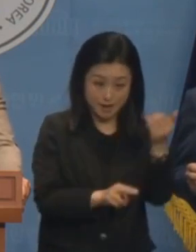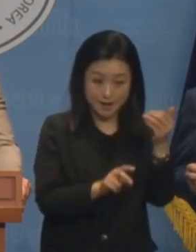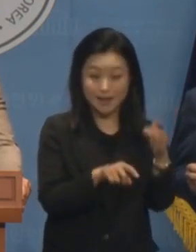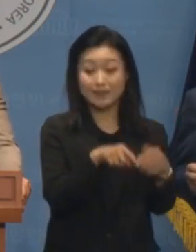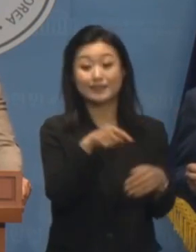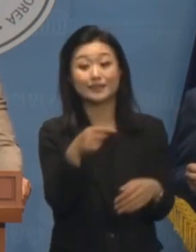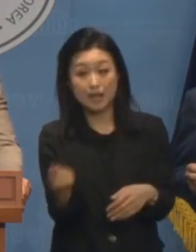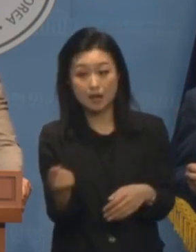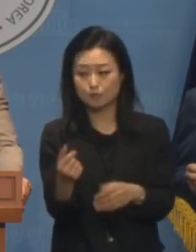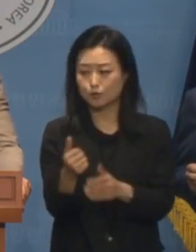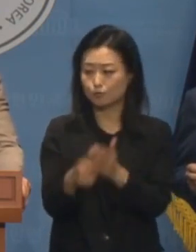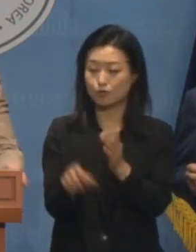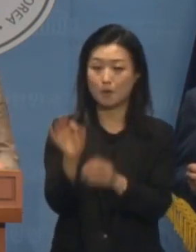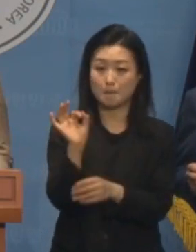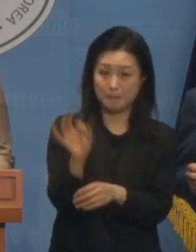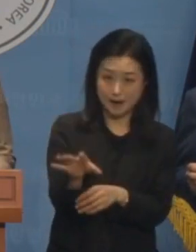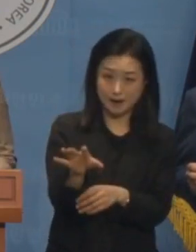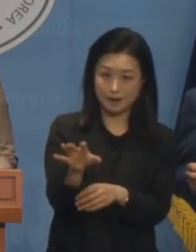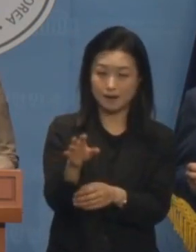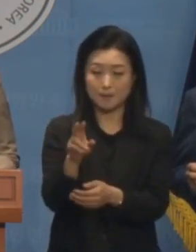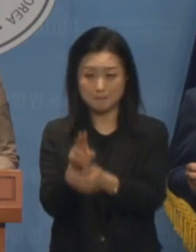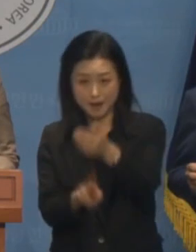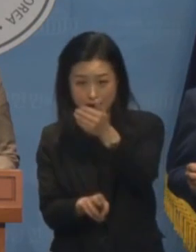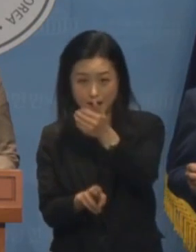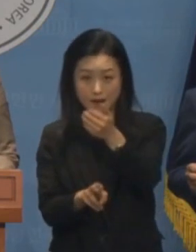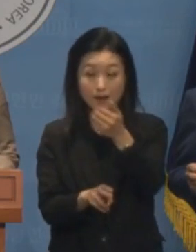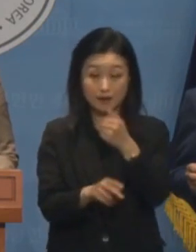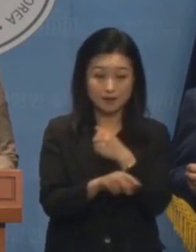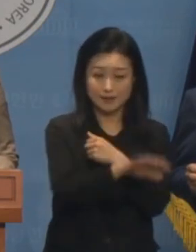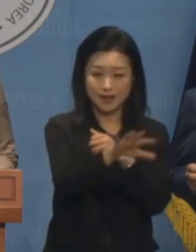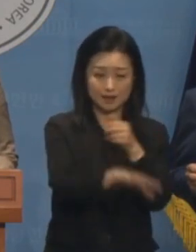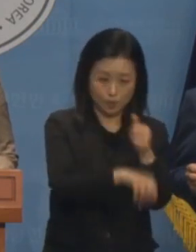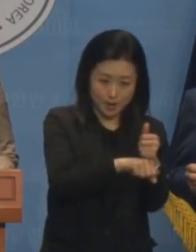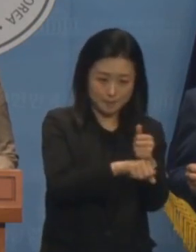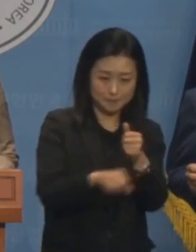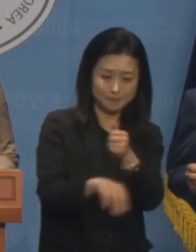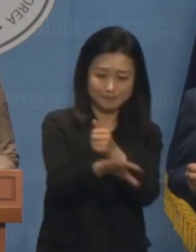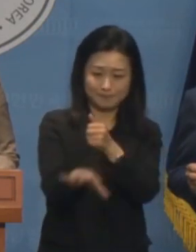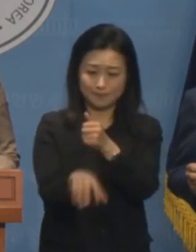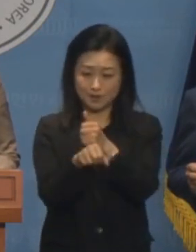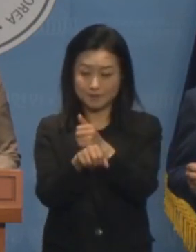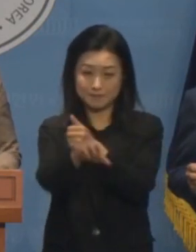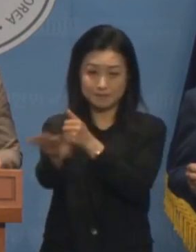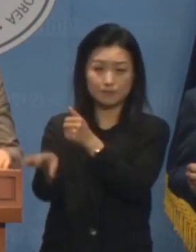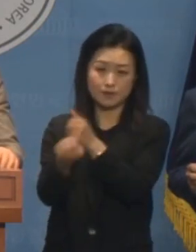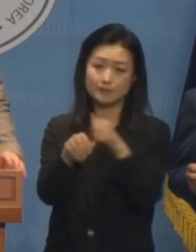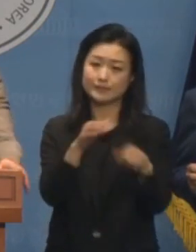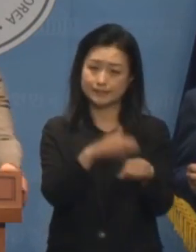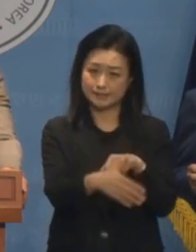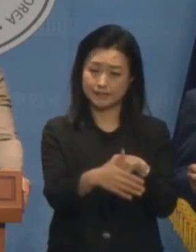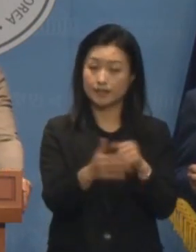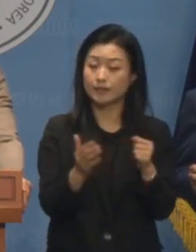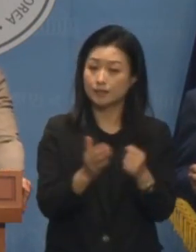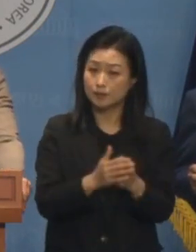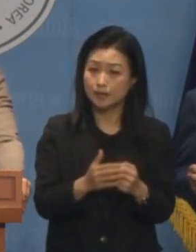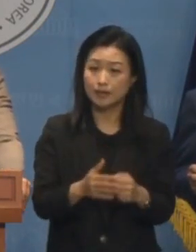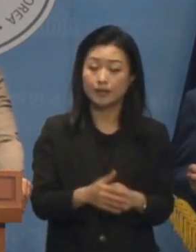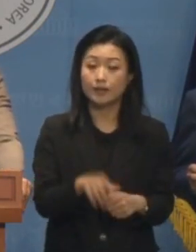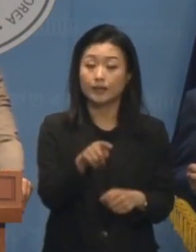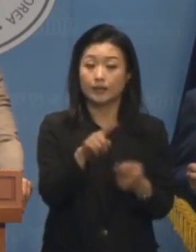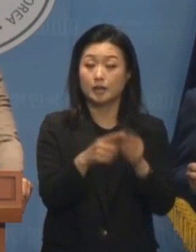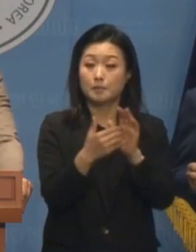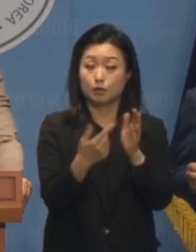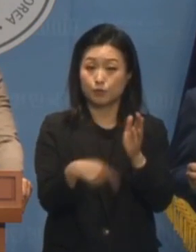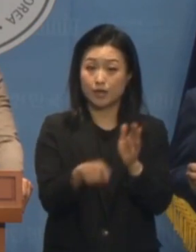시장으로 전이를 해가지고 또 빠르게 시장을 독과점적으로 지배해 나가는 형태들을 보이고 있기 때문에 이런 거에